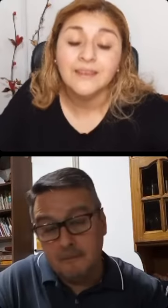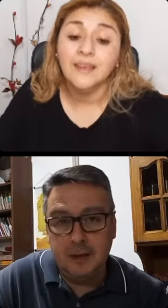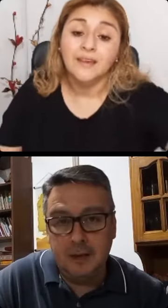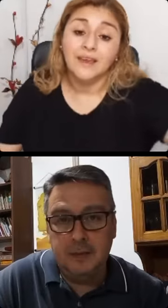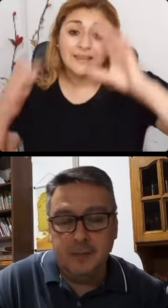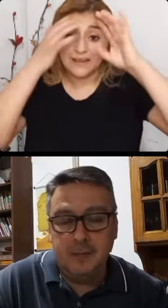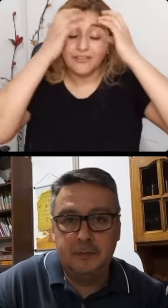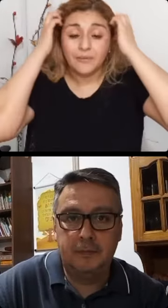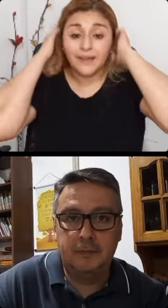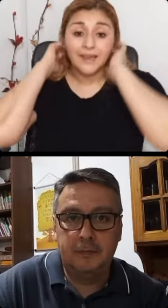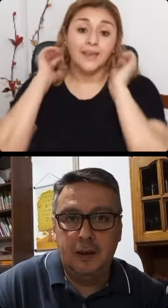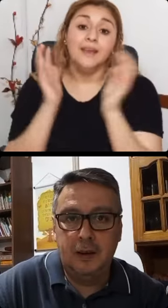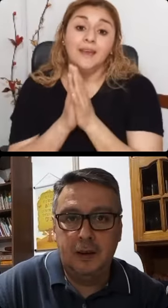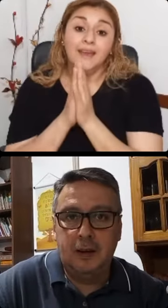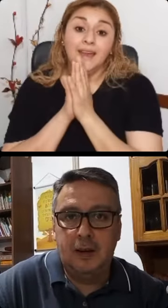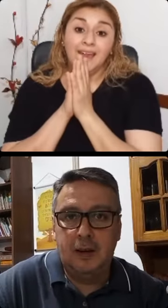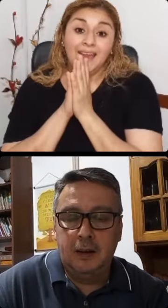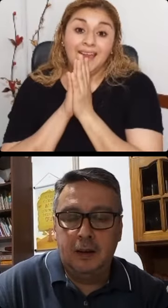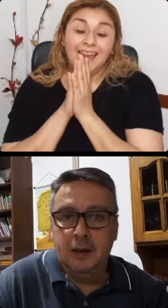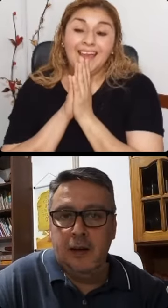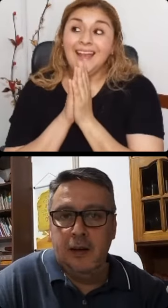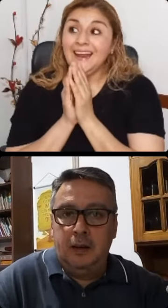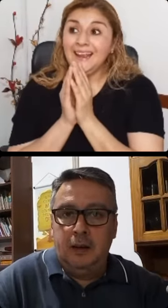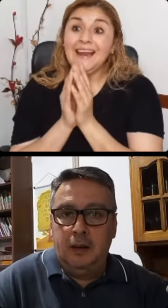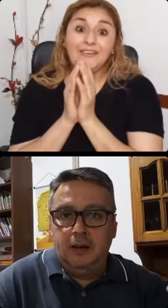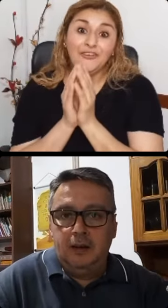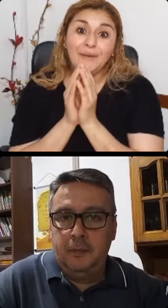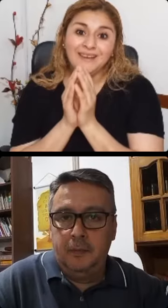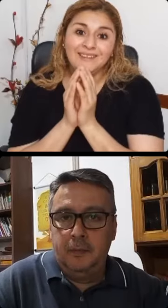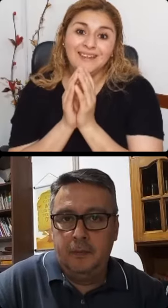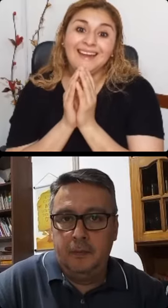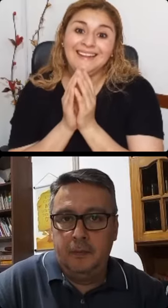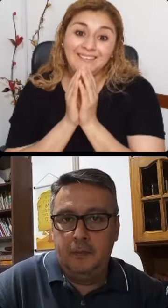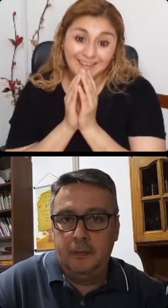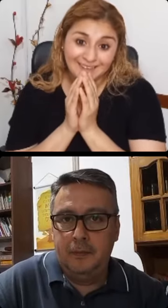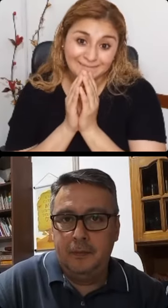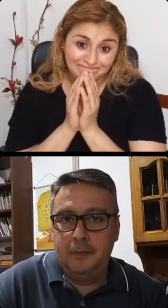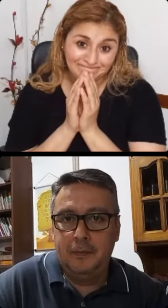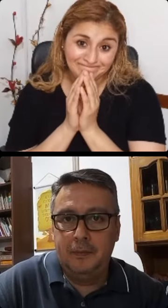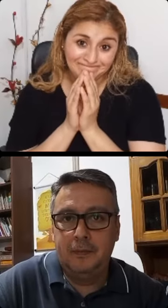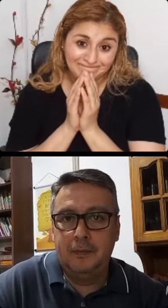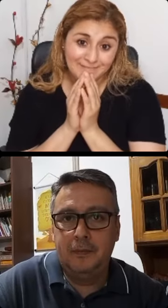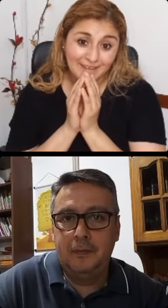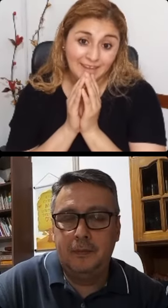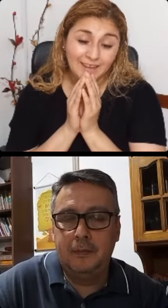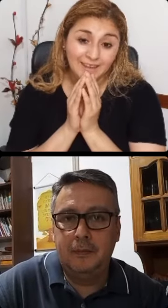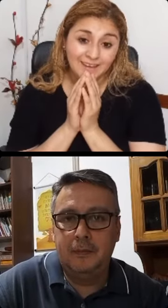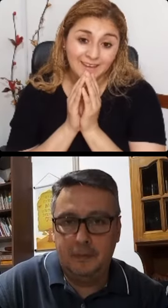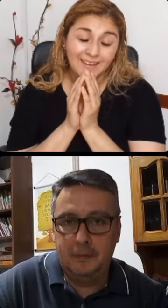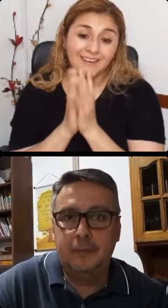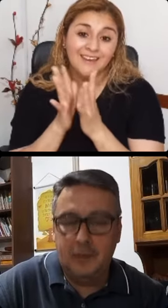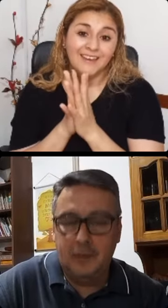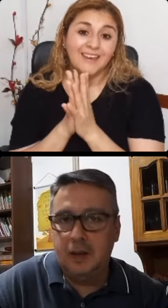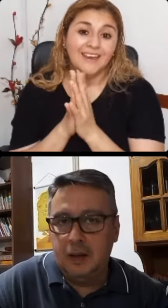de Satanás sí es la forma que es la forma en que Satanás trabaja ¿sí?